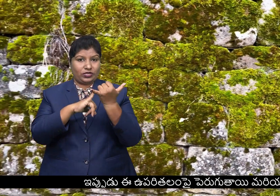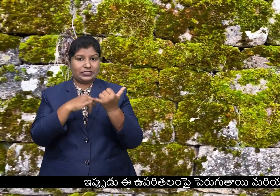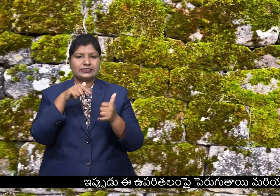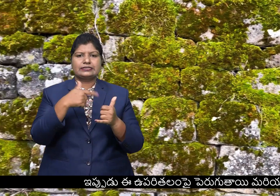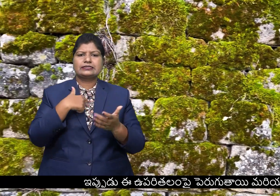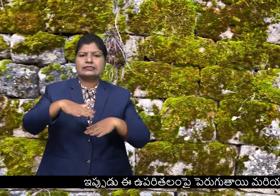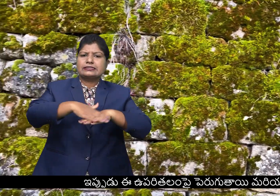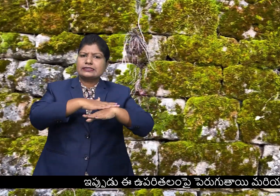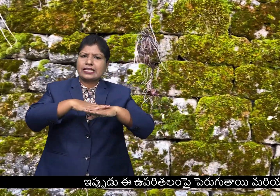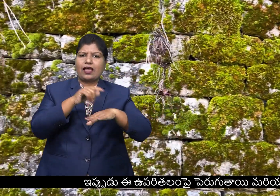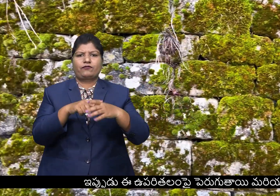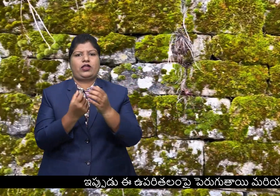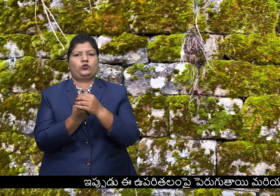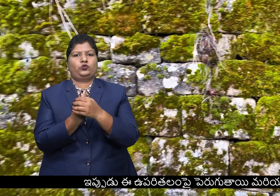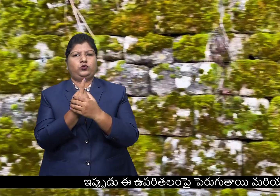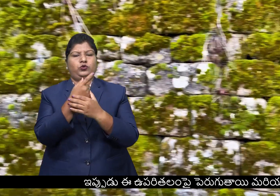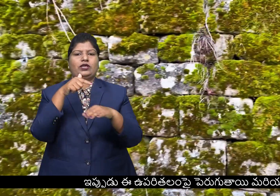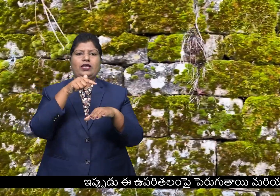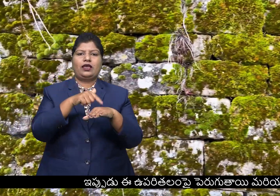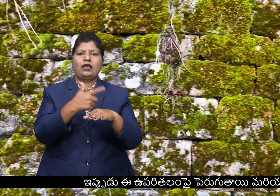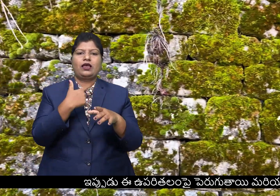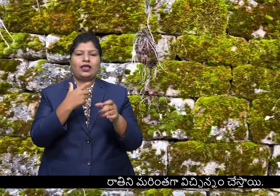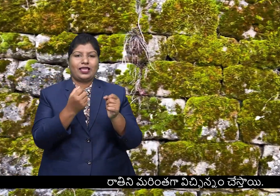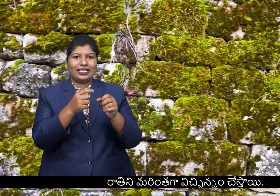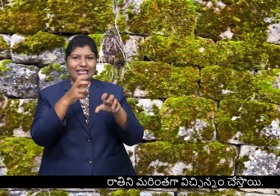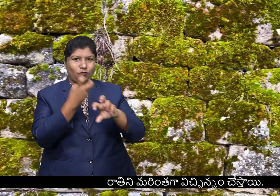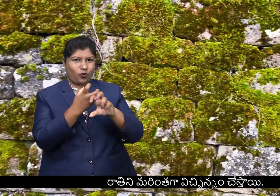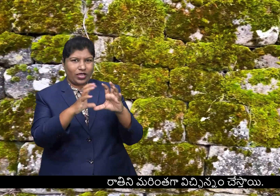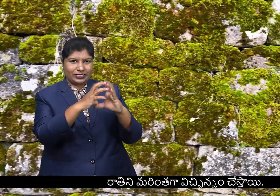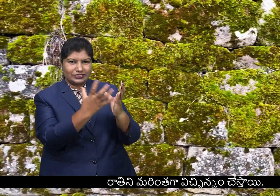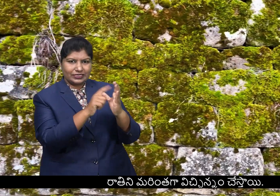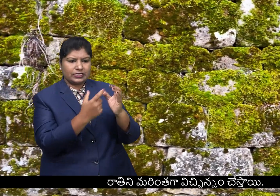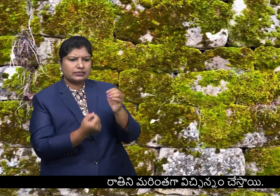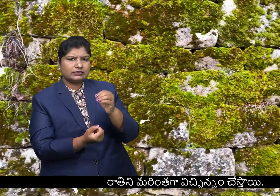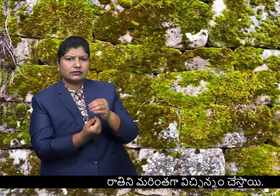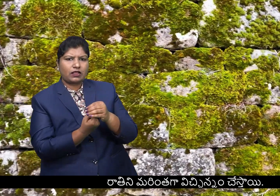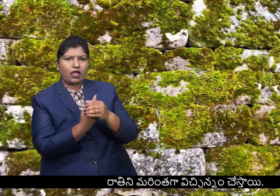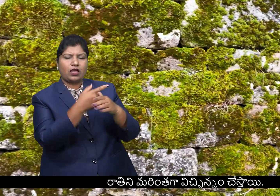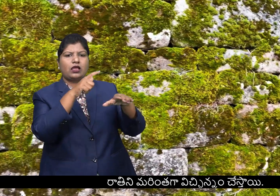ఇప్పుడు ఈ ఉపరితలంపై పెరుగుతాయి మరియు రాతిని మరింతగా విచ్ఛిన్నం చేస్తాయి.